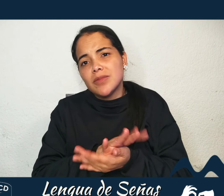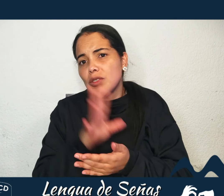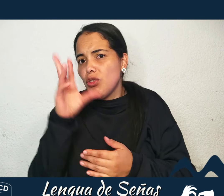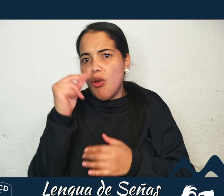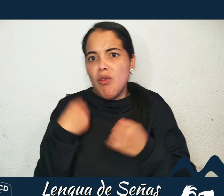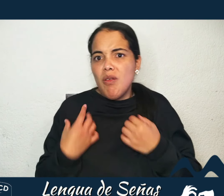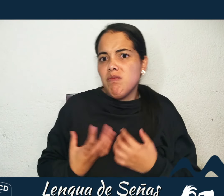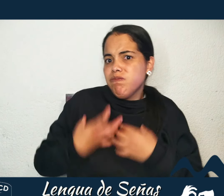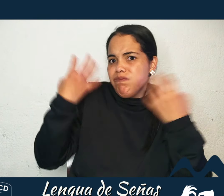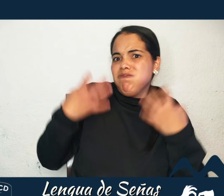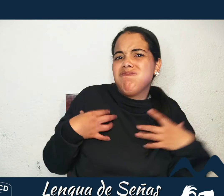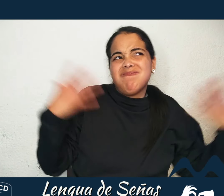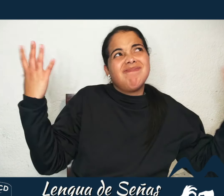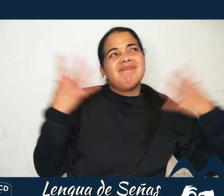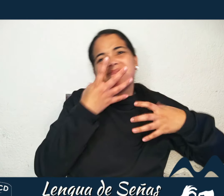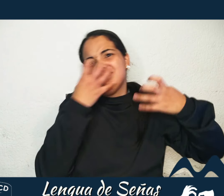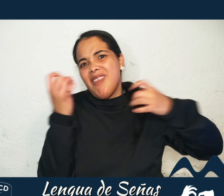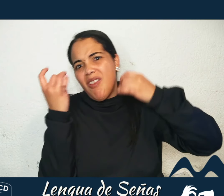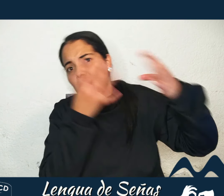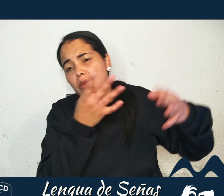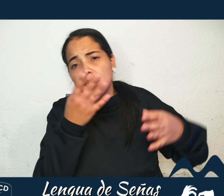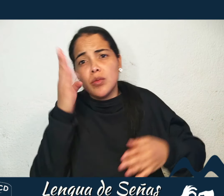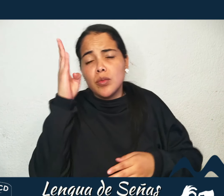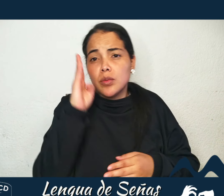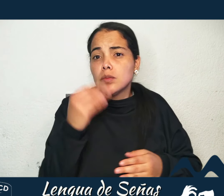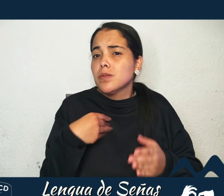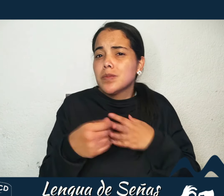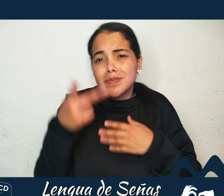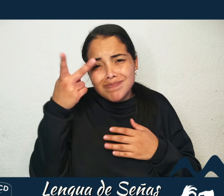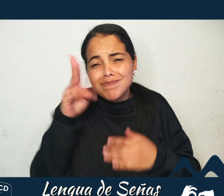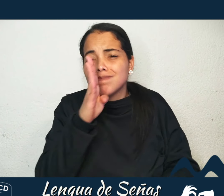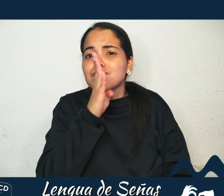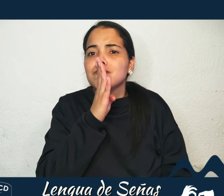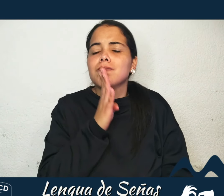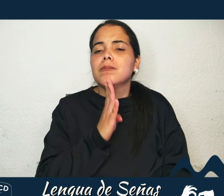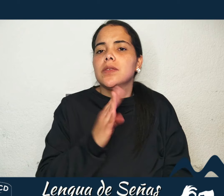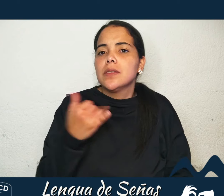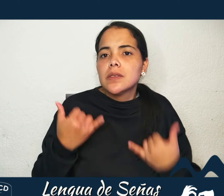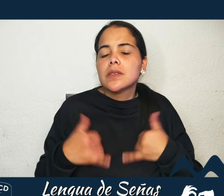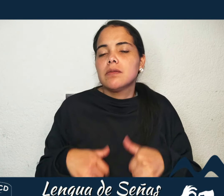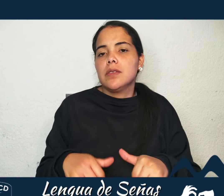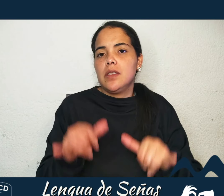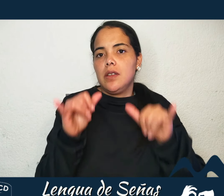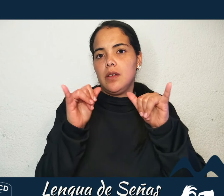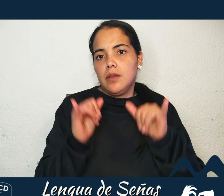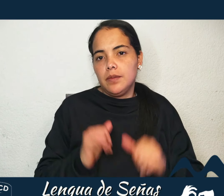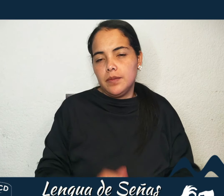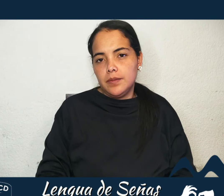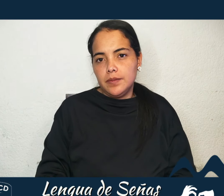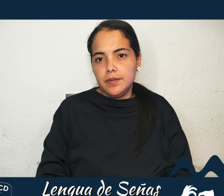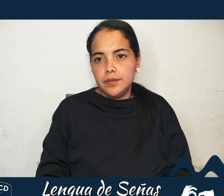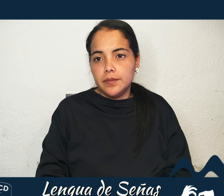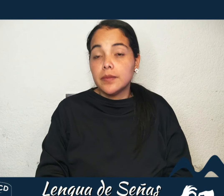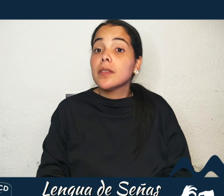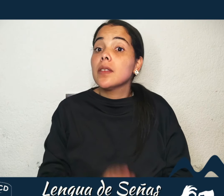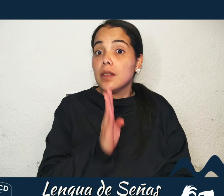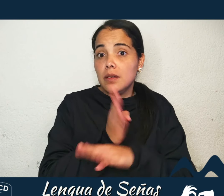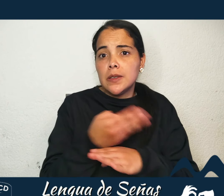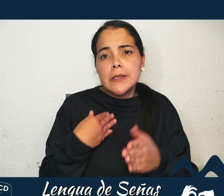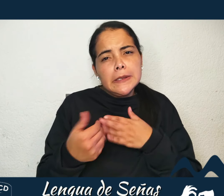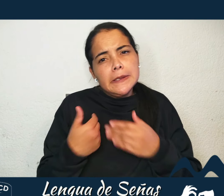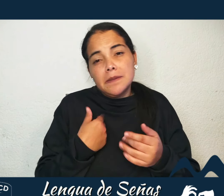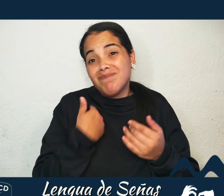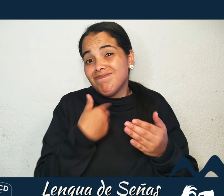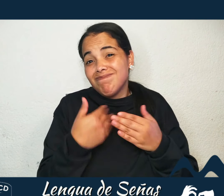que no se exalte de sobremanera. Y de esta manera Pablo podía mantenerse de forma piadosa y